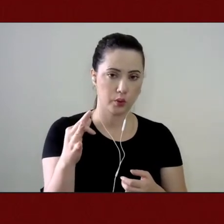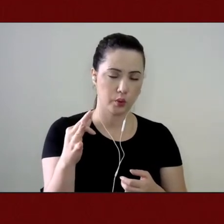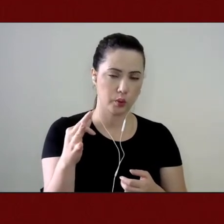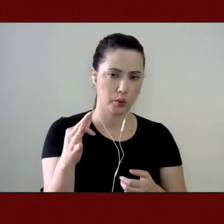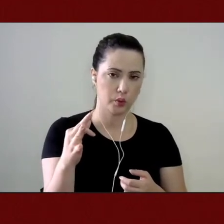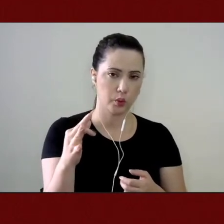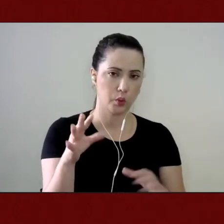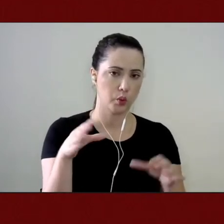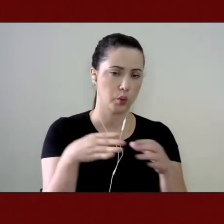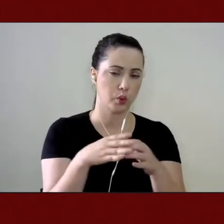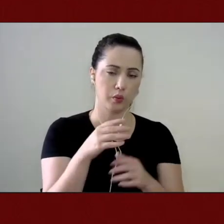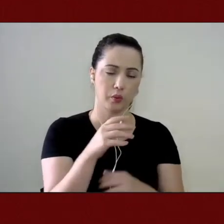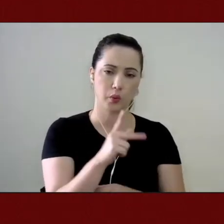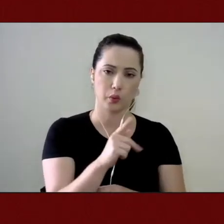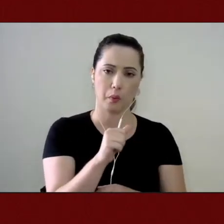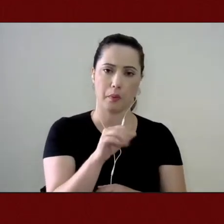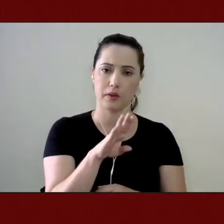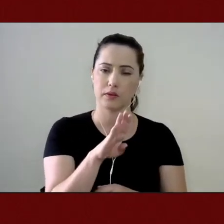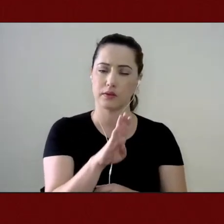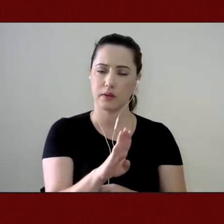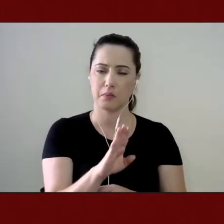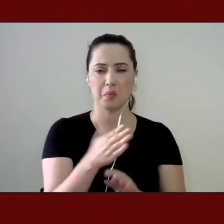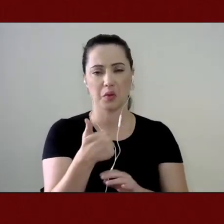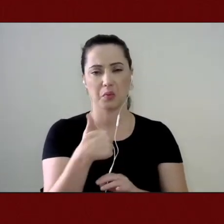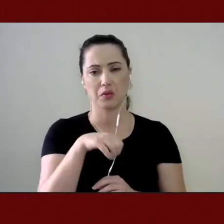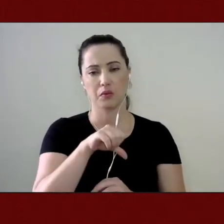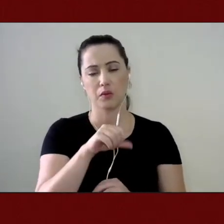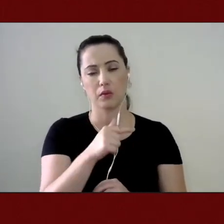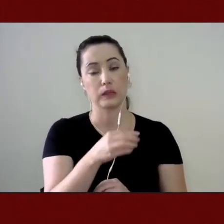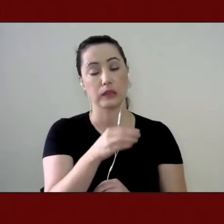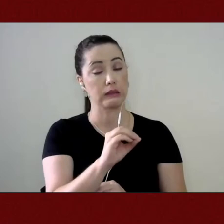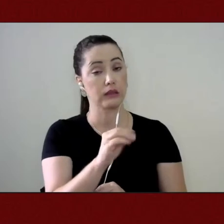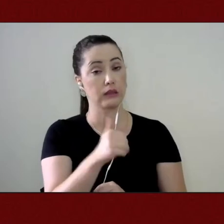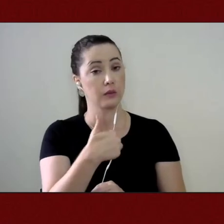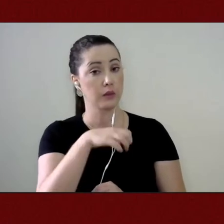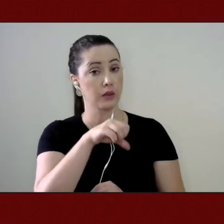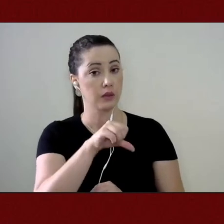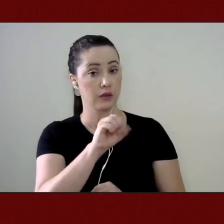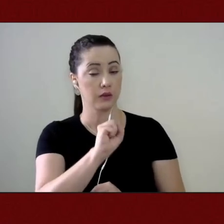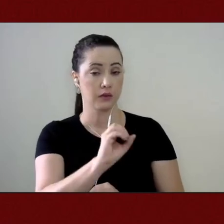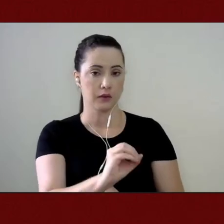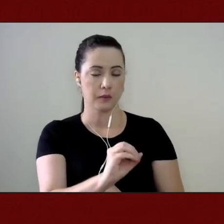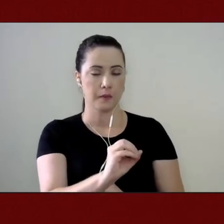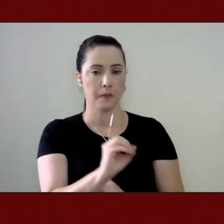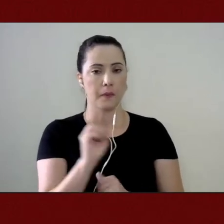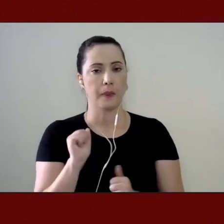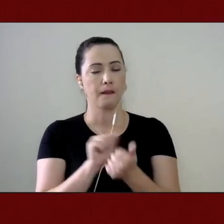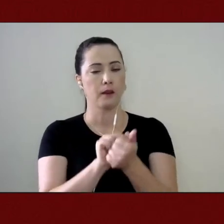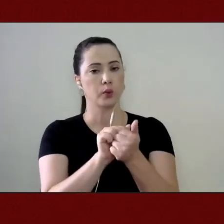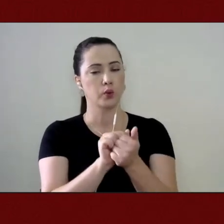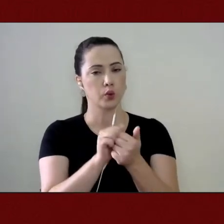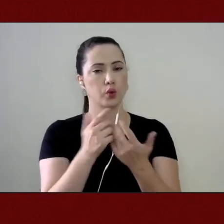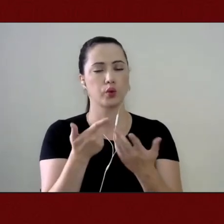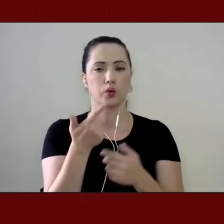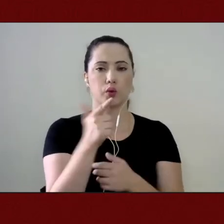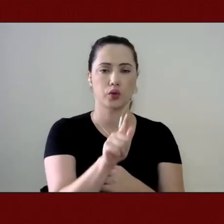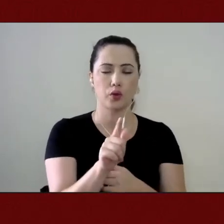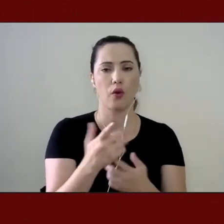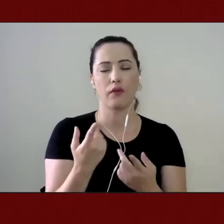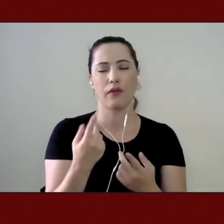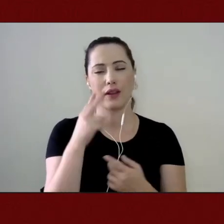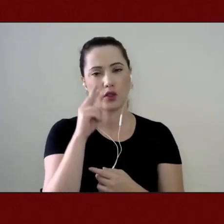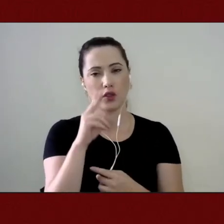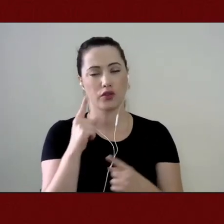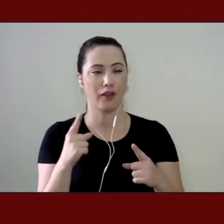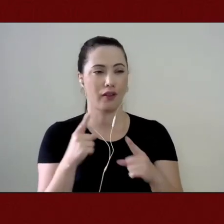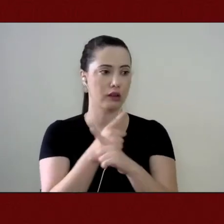do partido, sobretudo entre os anos 70 e 80, né, quando, paradoxalmente, novamente, a figura do paradoxo, o partido entrar